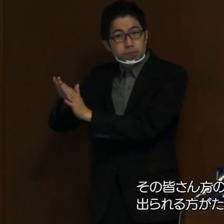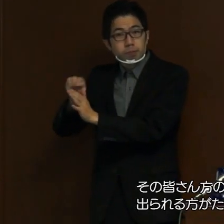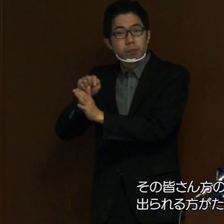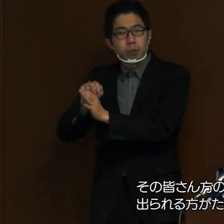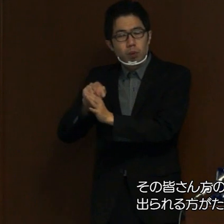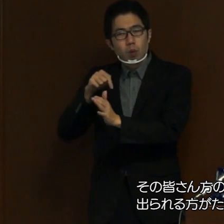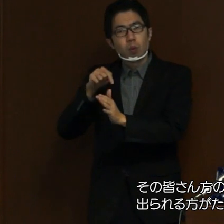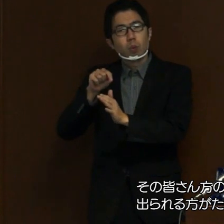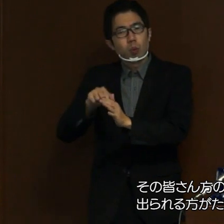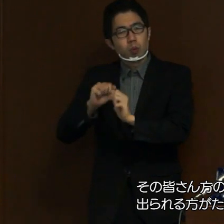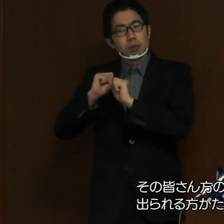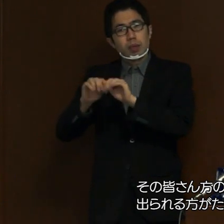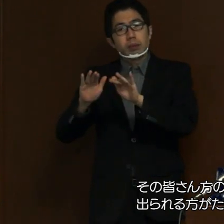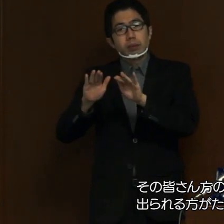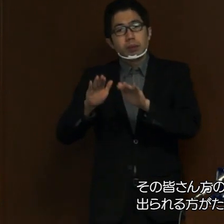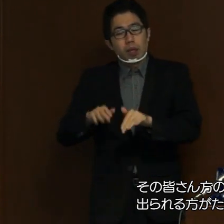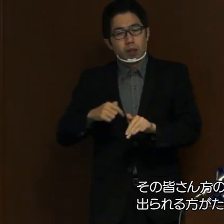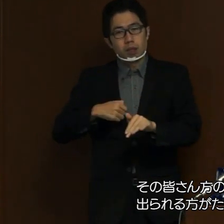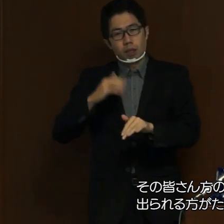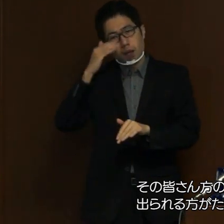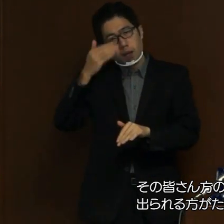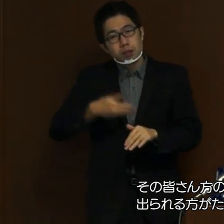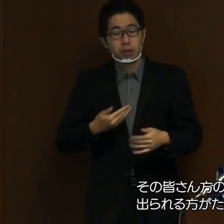その皆さん方の中話を聞く中で、